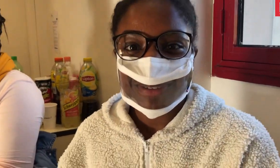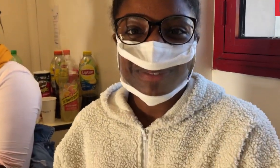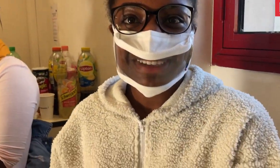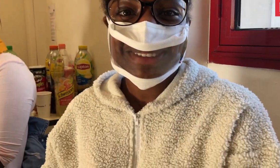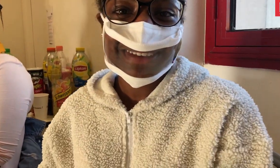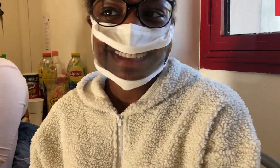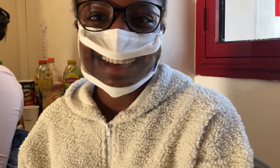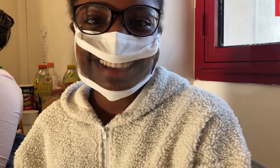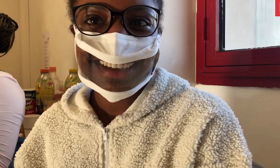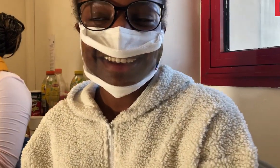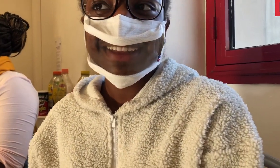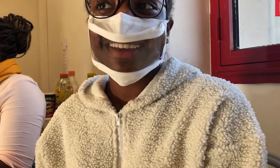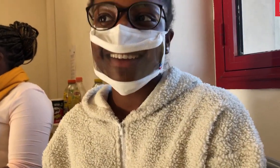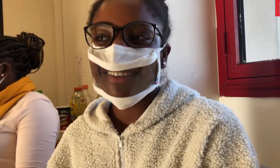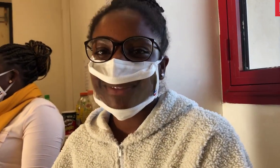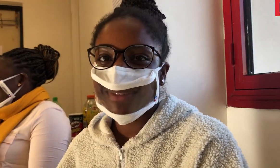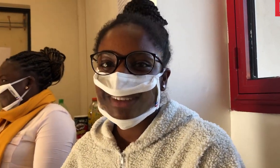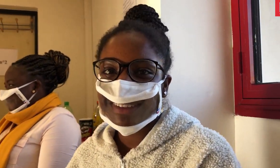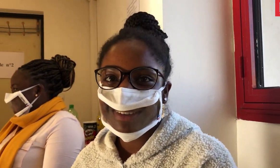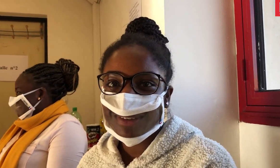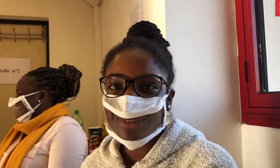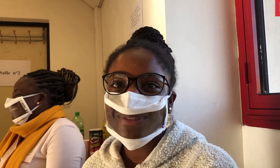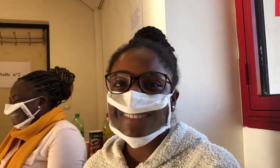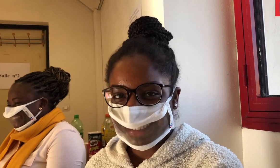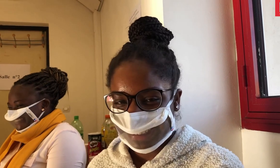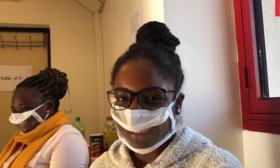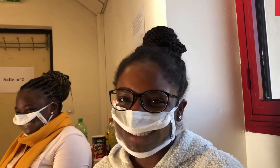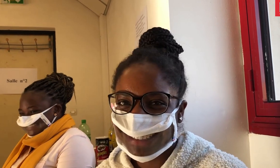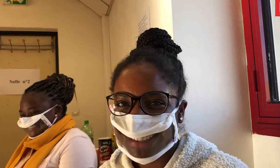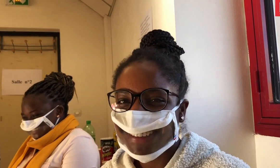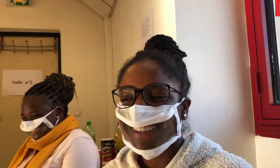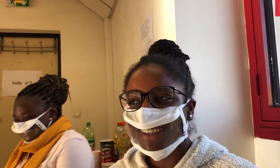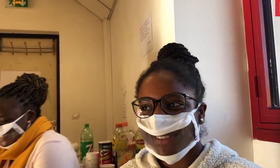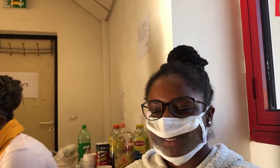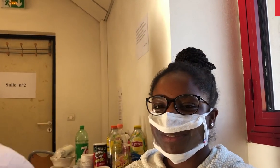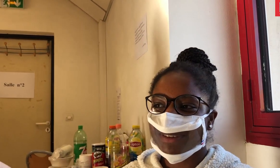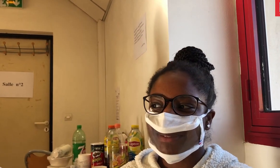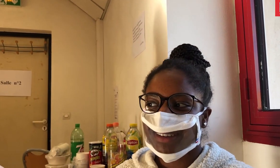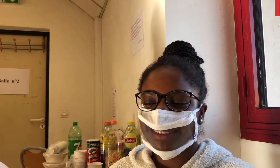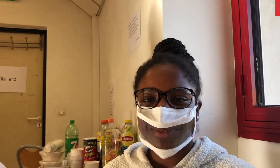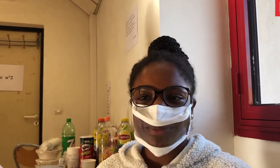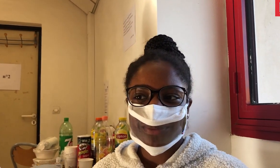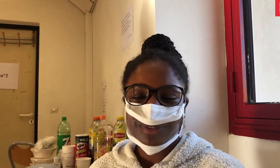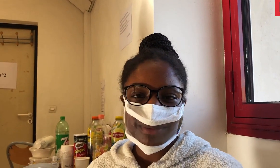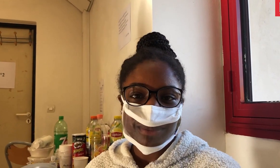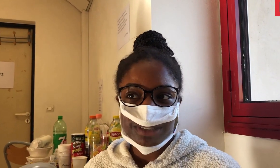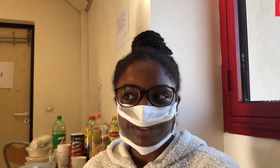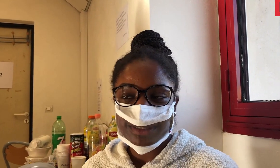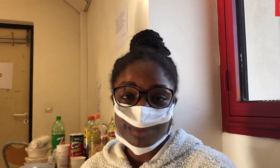moi, je m'appelle Katharina. Avec un K Oui, avec un K. Et du coup, moi, ma motivation, c'est